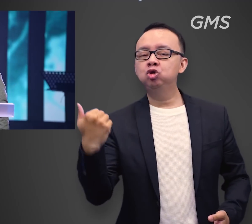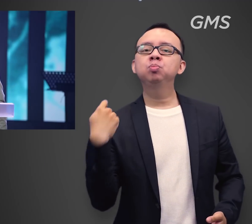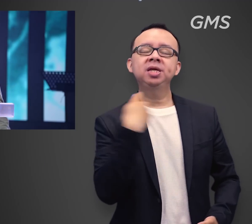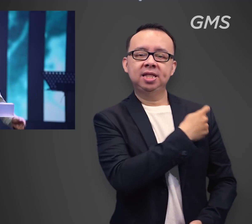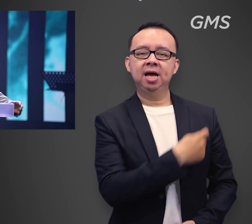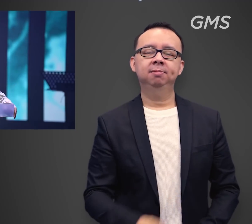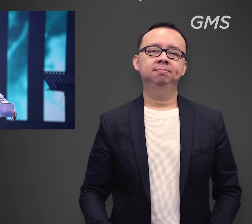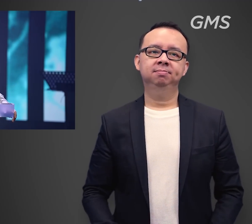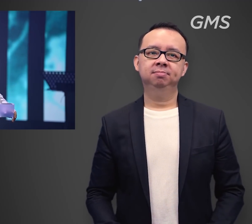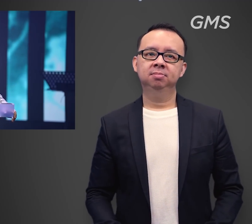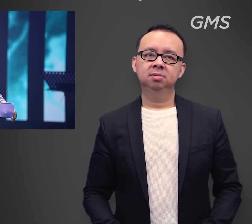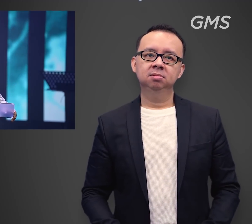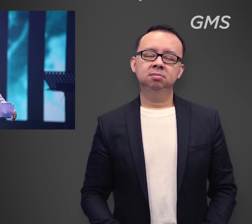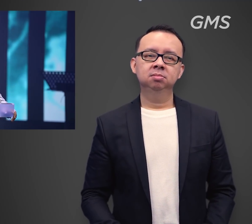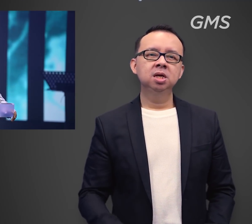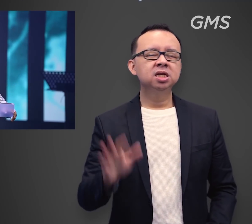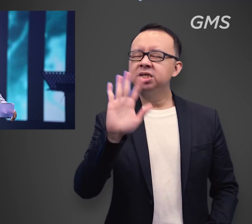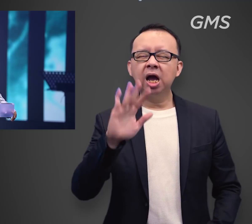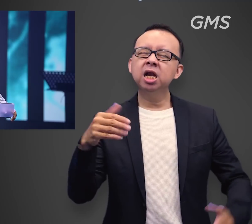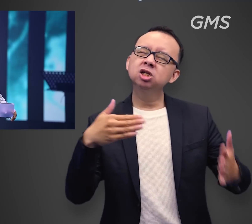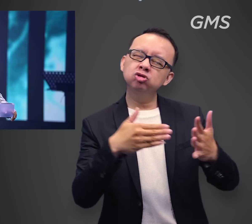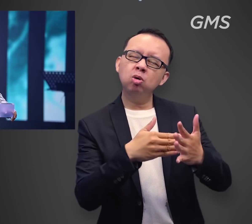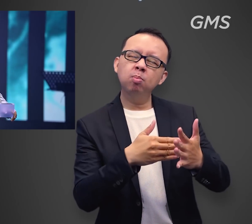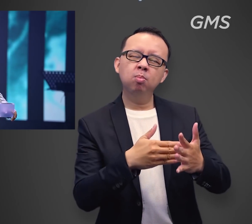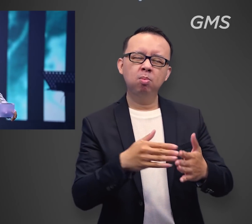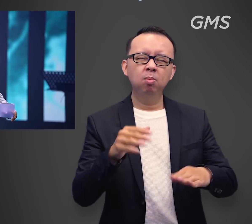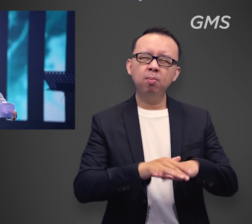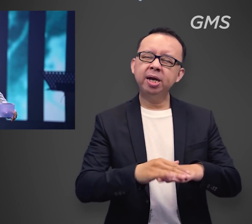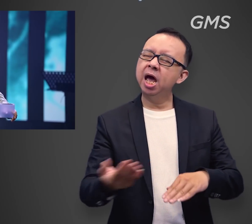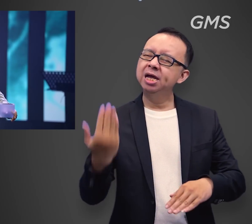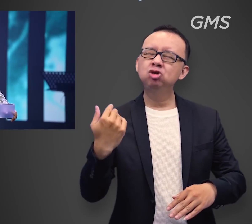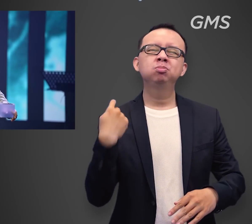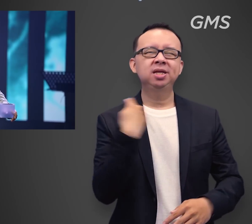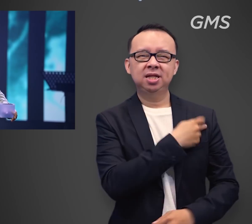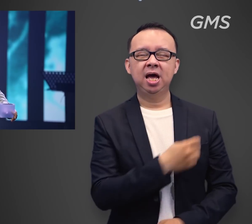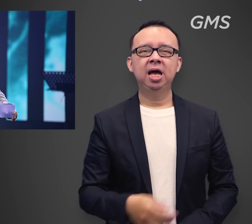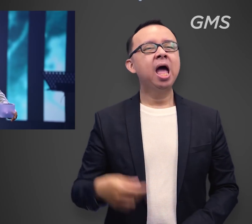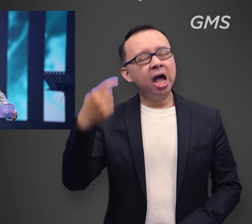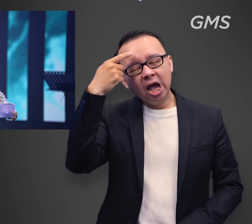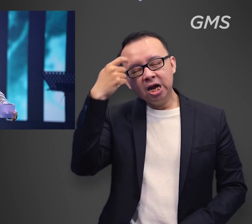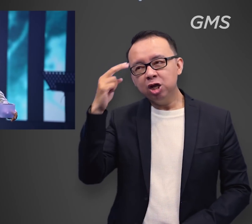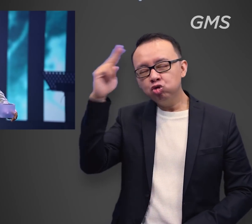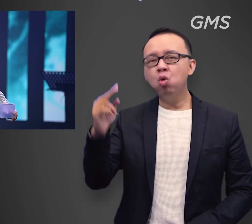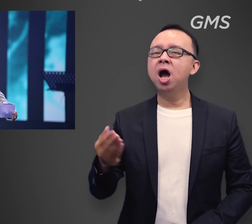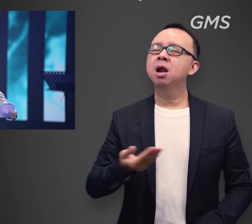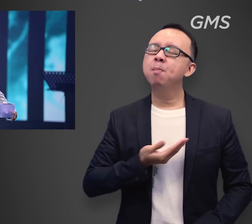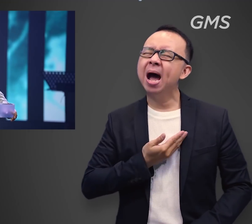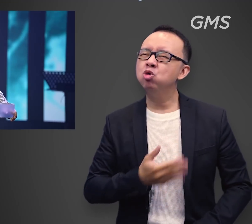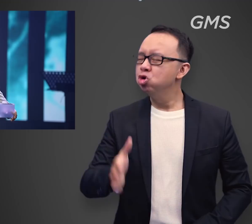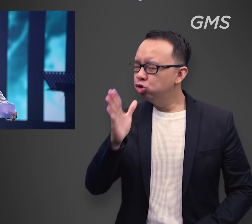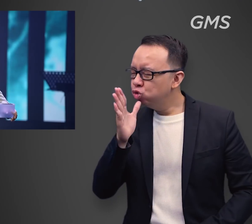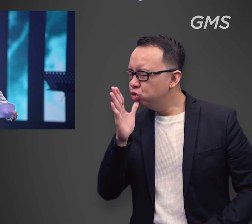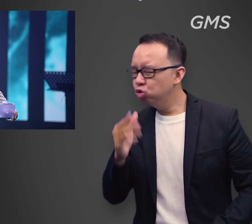situasi keadaan yang Anda alami. Ya. Sebab Tuhan ingin sungguh-sungguh menunjukkan kasihnya kepadamu